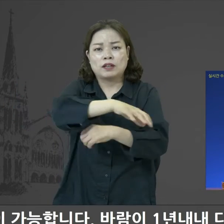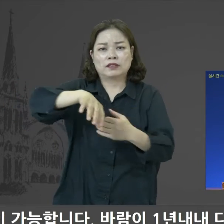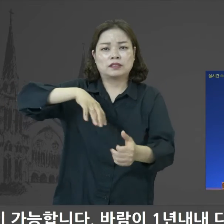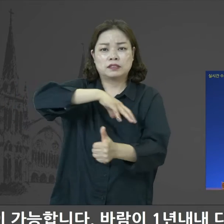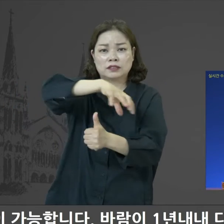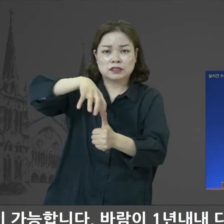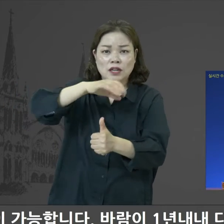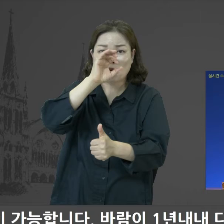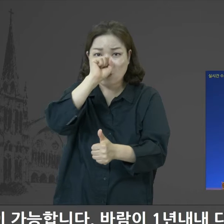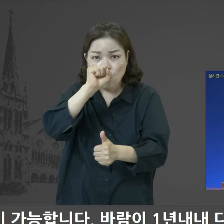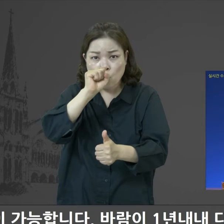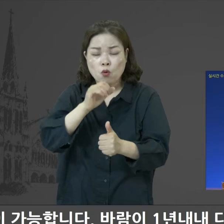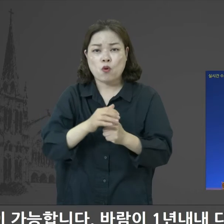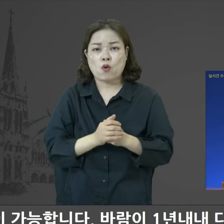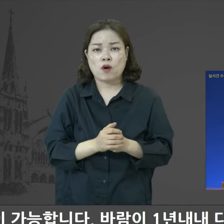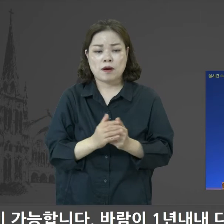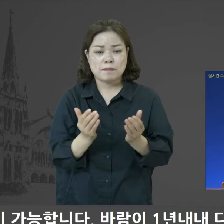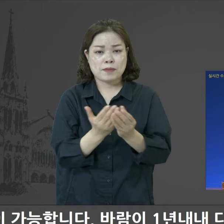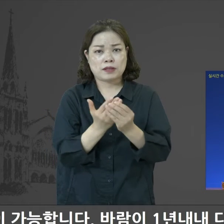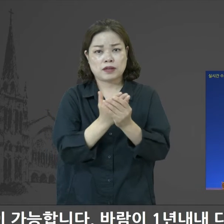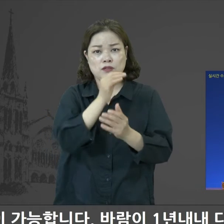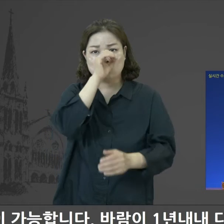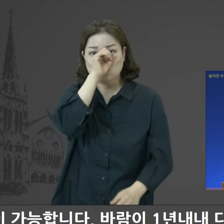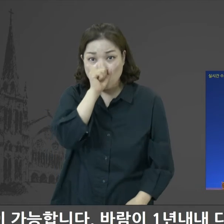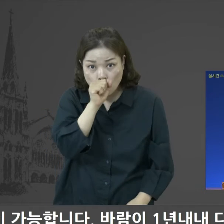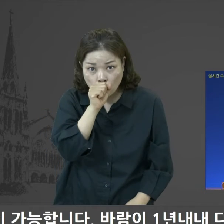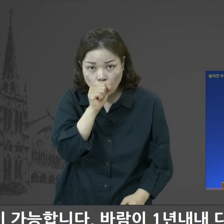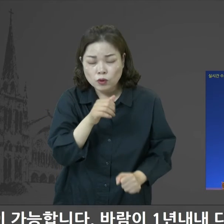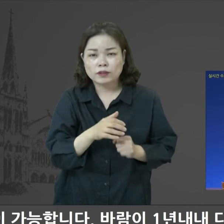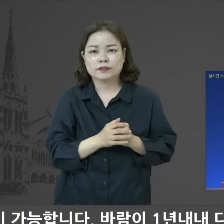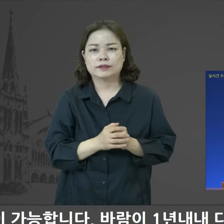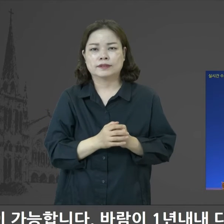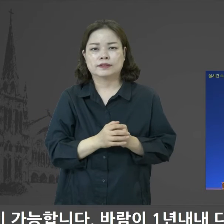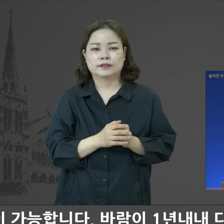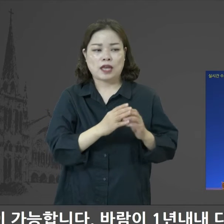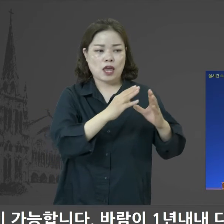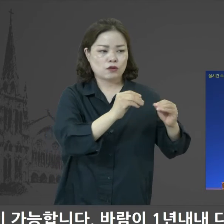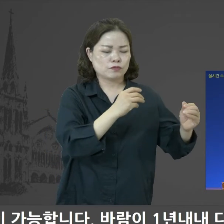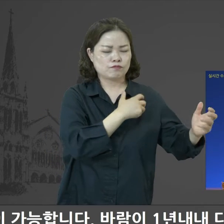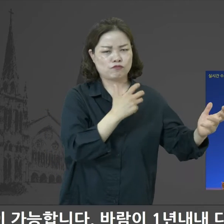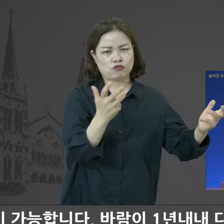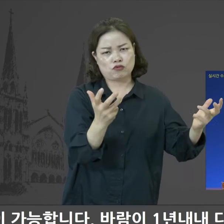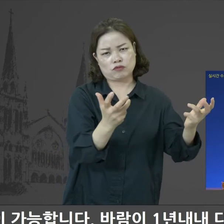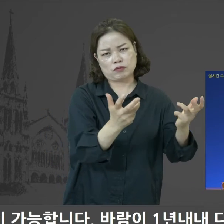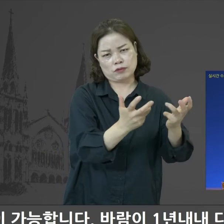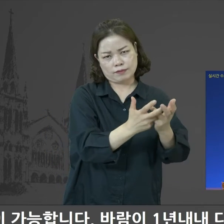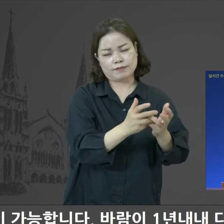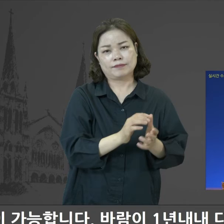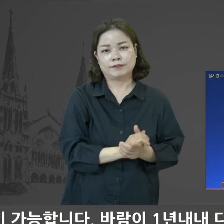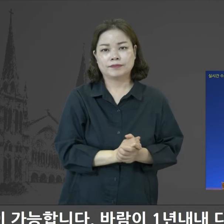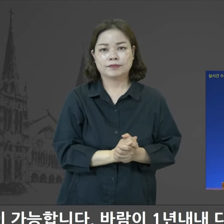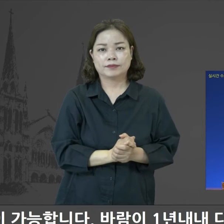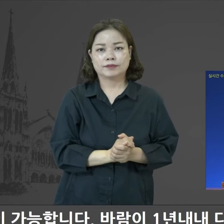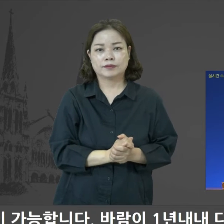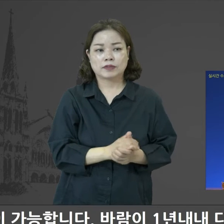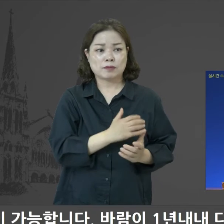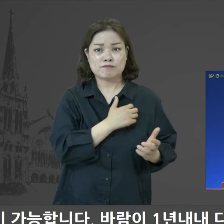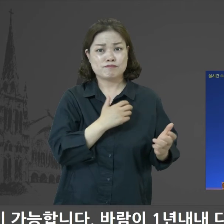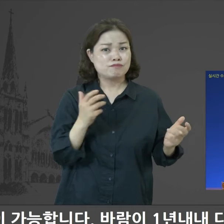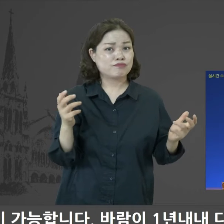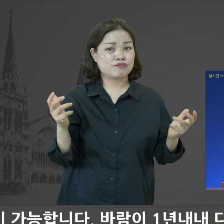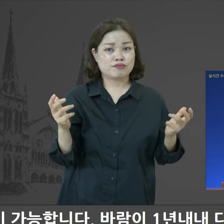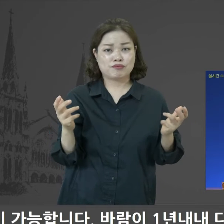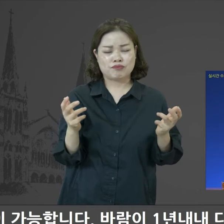곳, 관계시설이 발달한 곳, 애굽이 여러분 풍요하겠습니까? 풍요하지 않겠습니까? 풍요로울